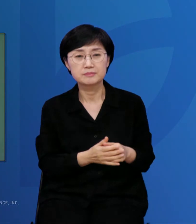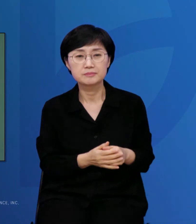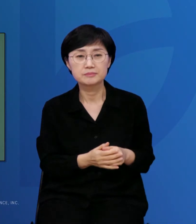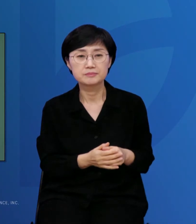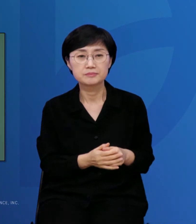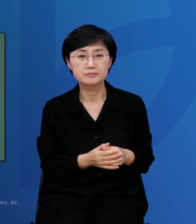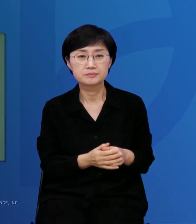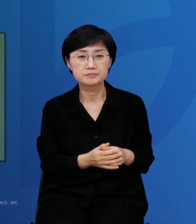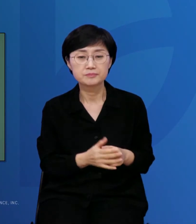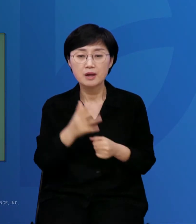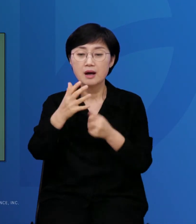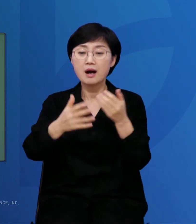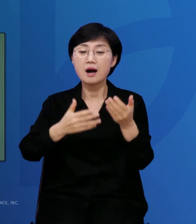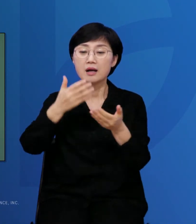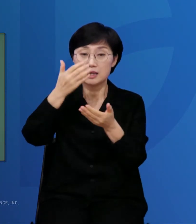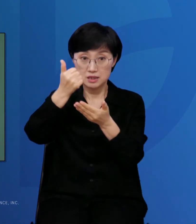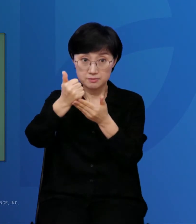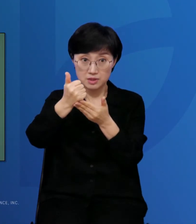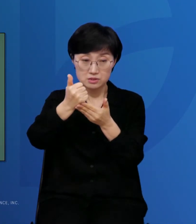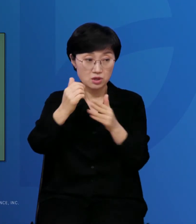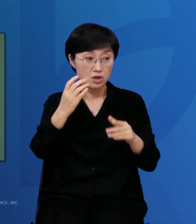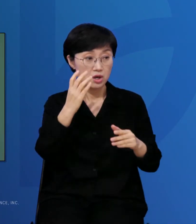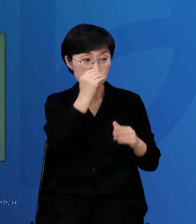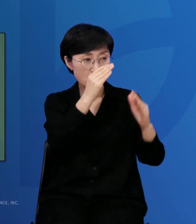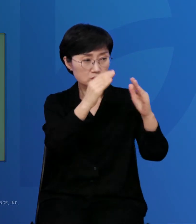예, 이만큼 하나님이 중요하게 보시는 겁니다.